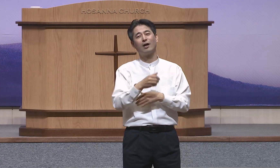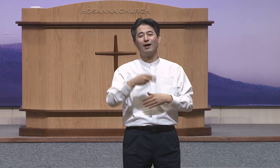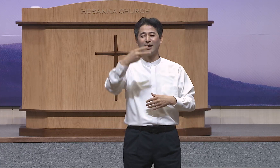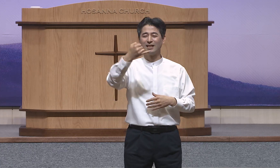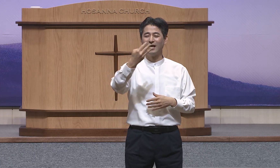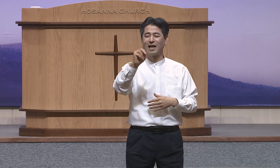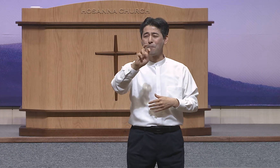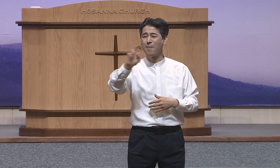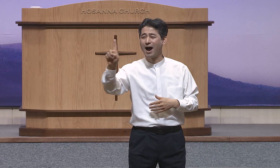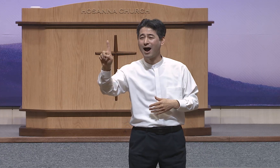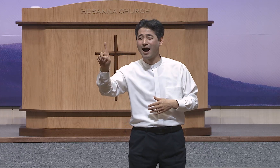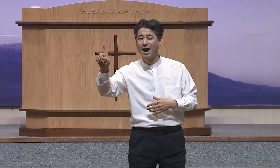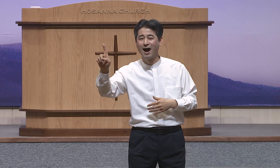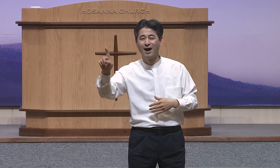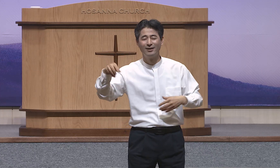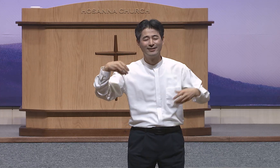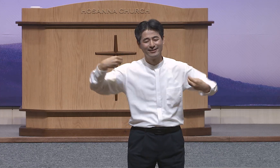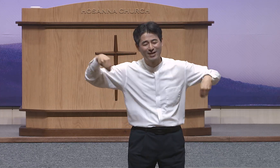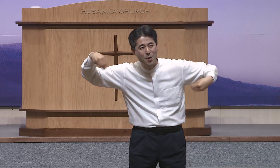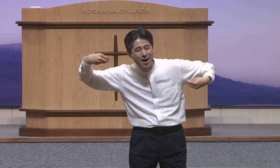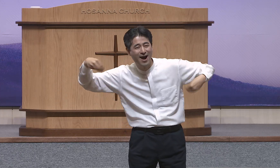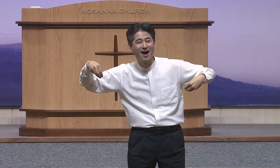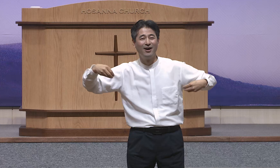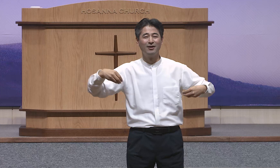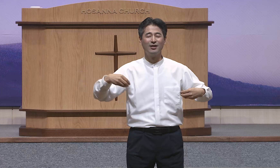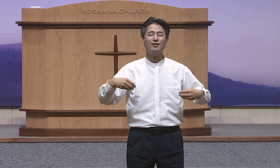보면서 드라마에서 나오는